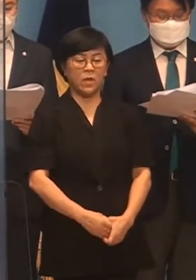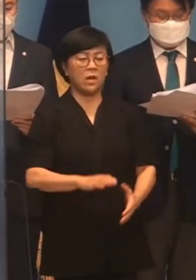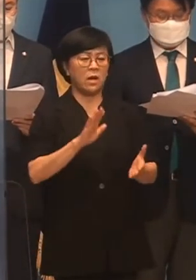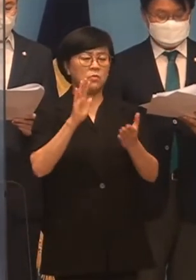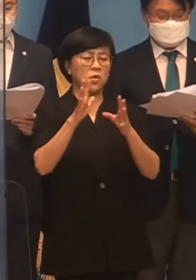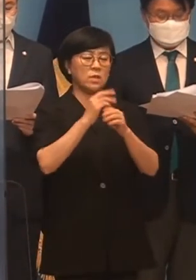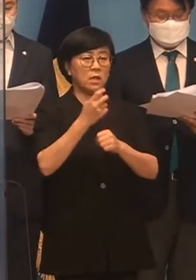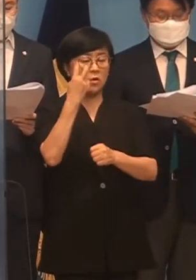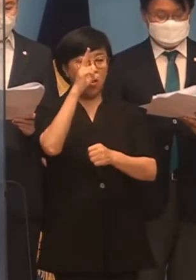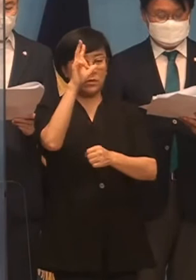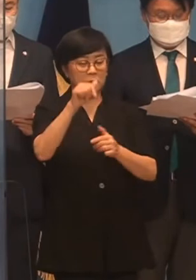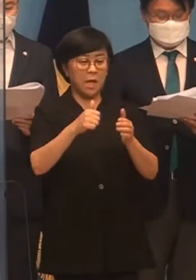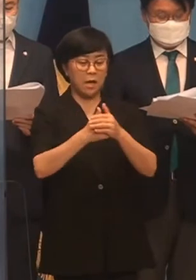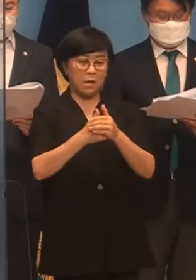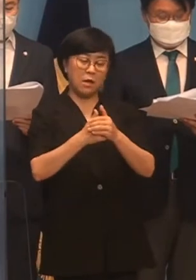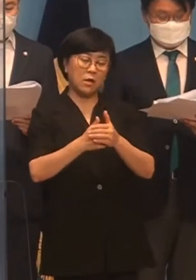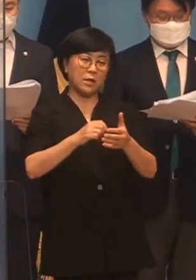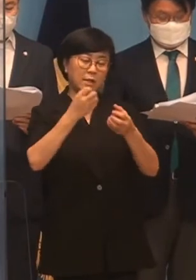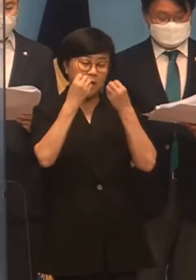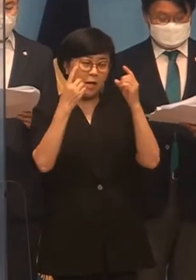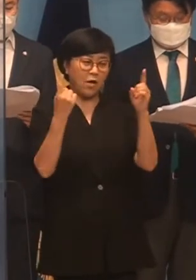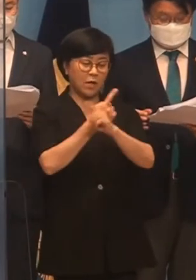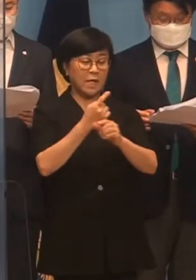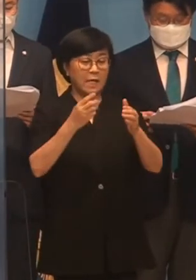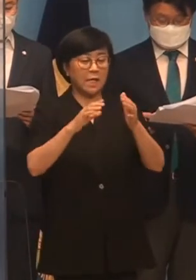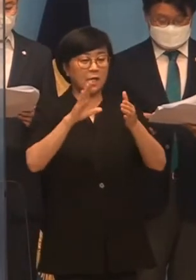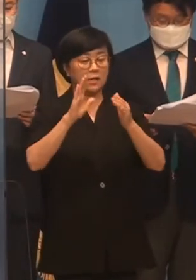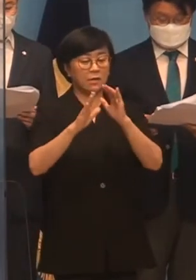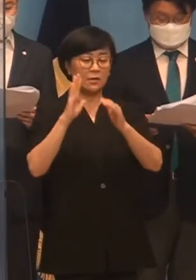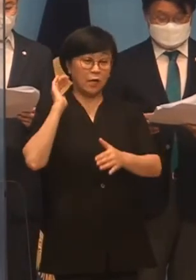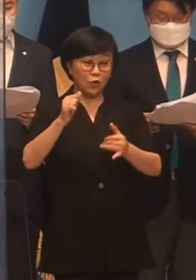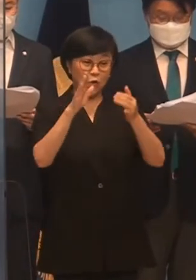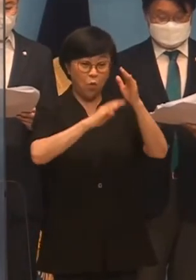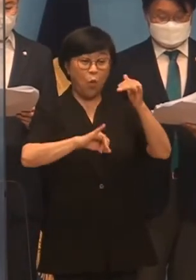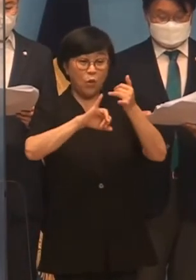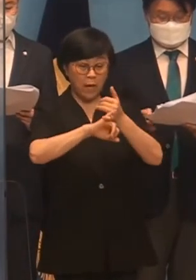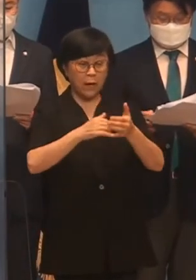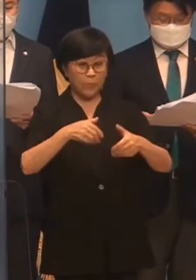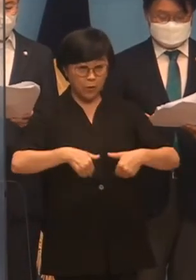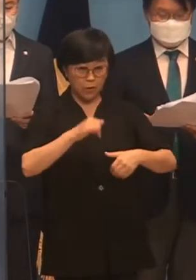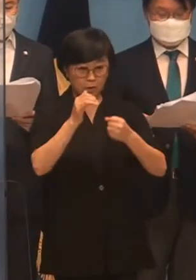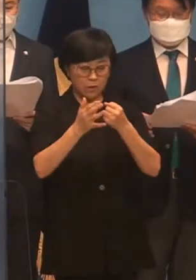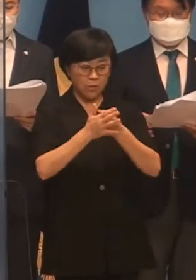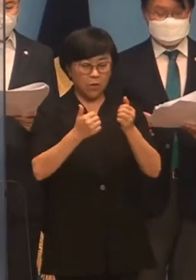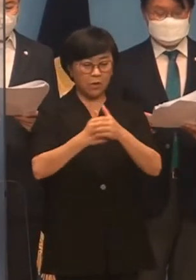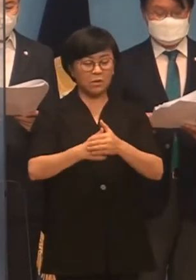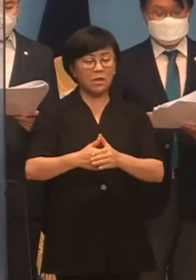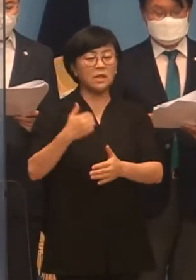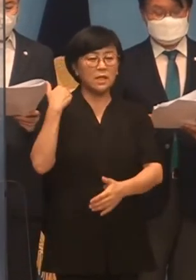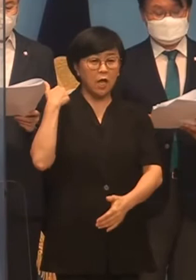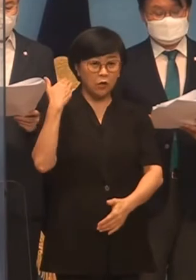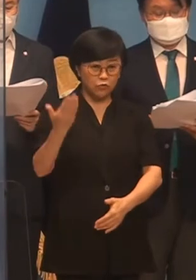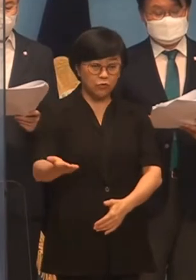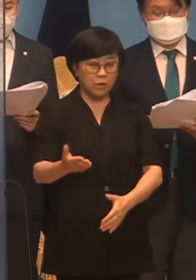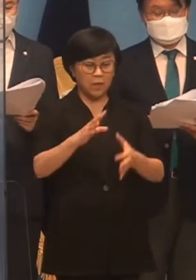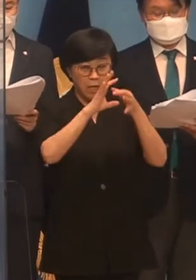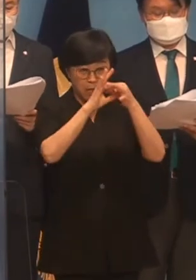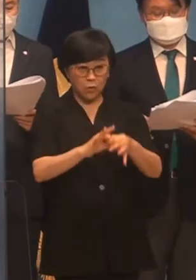언제까지 검찰개혁이 대선 공약이 되어야 합니까? 언제까지 검찰개혁이 이슈의 블랙홀이 되도록 놔둘